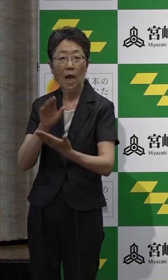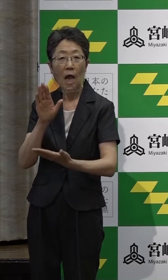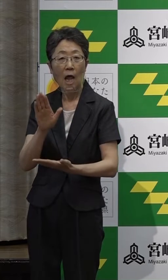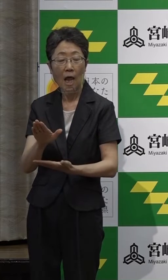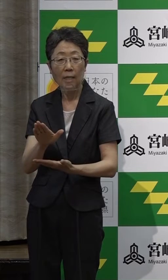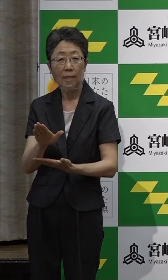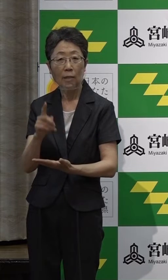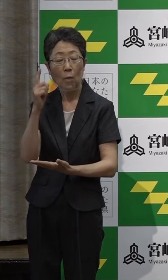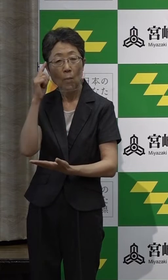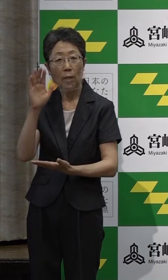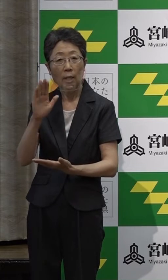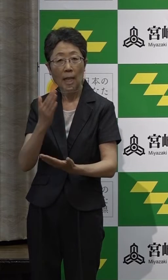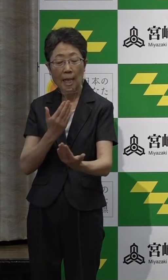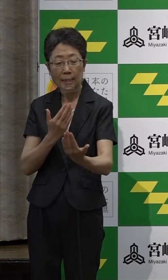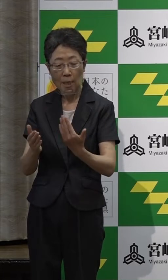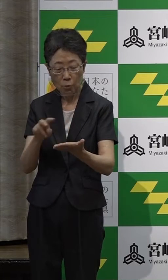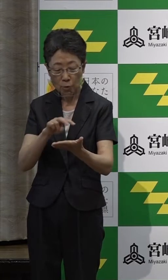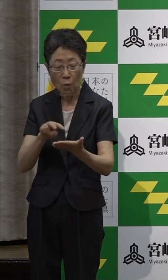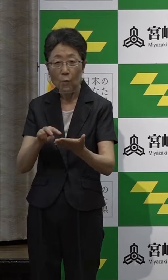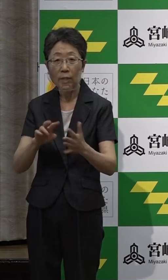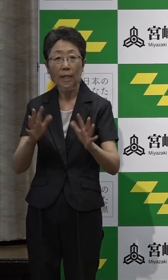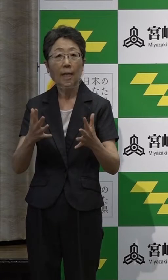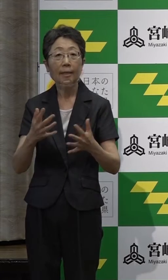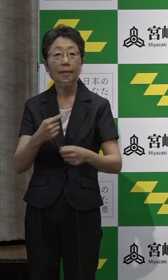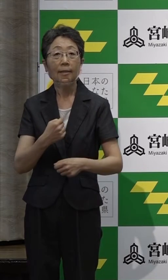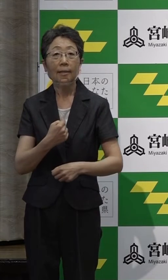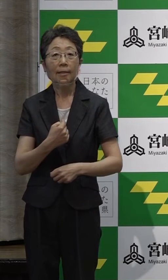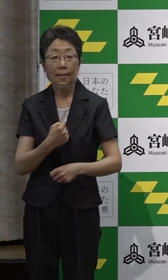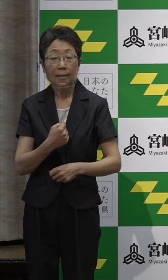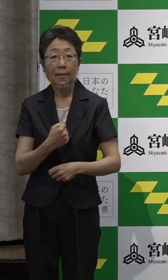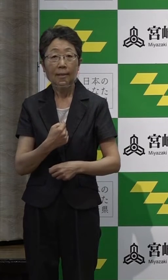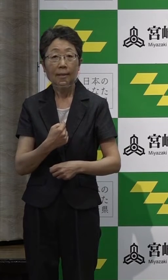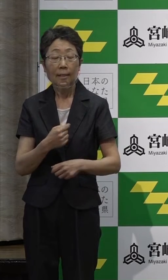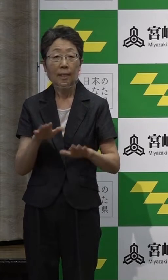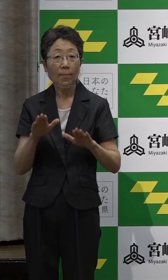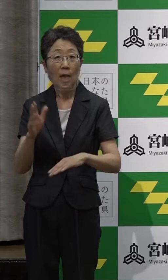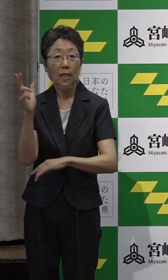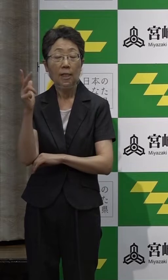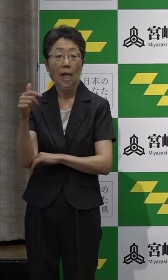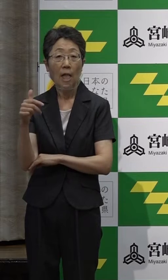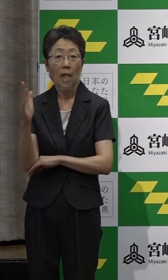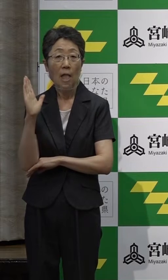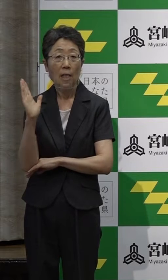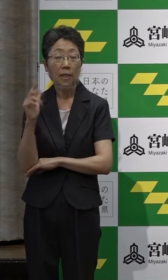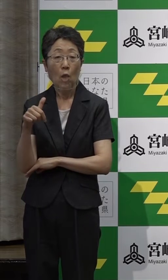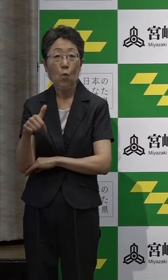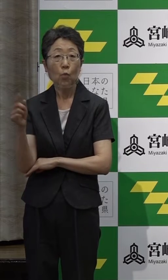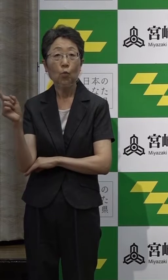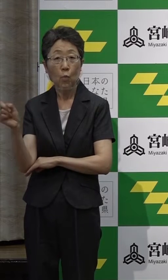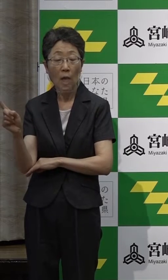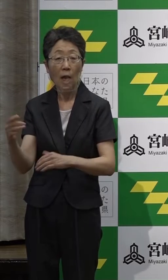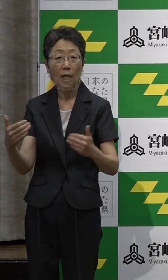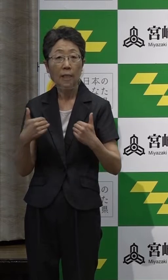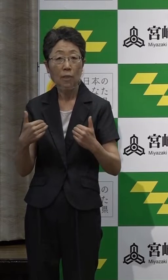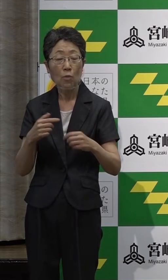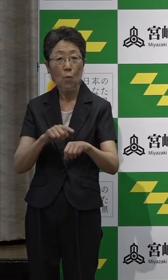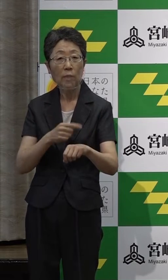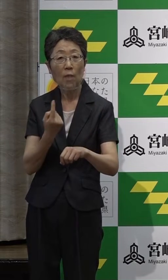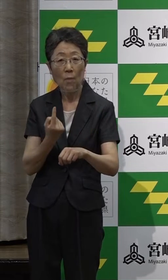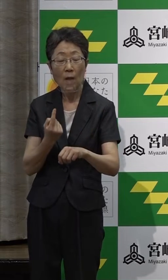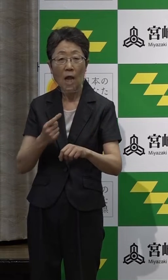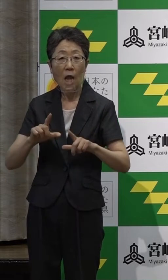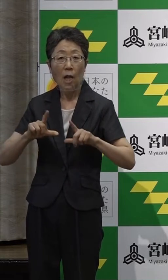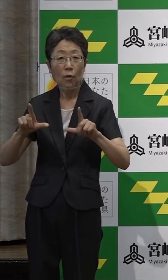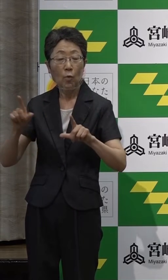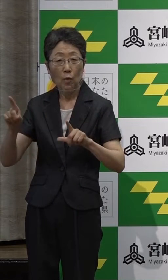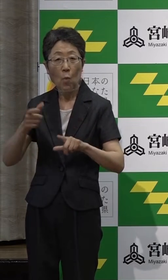私正確に見ておりませんので、その必要性、今政府がそのような判断した必要性は、特に都市部における医療崩壊を防